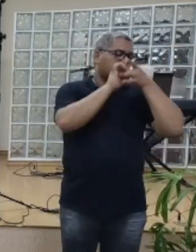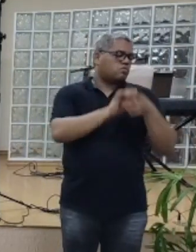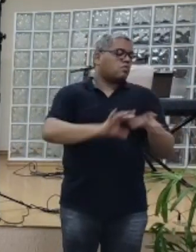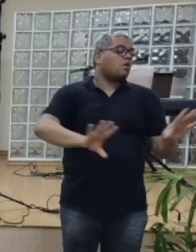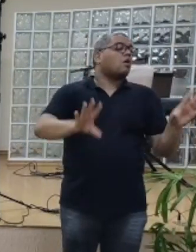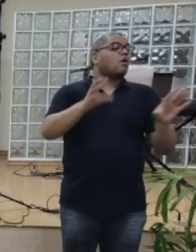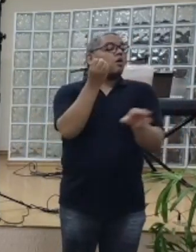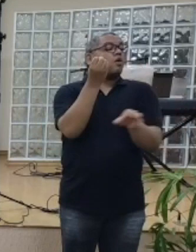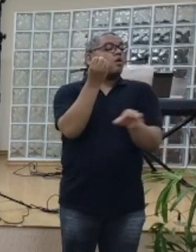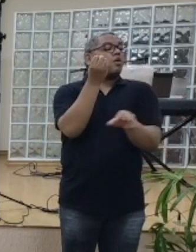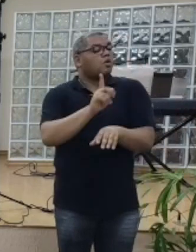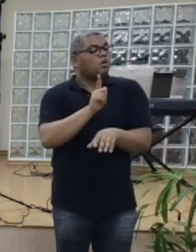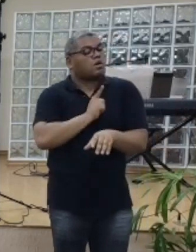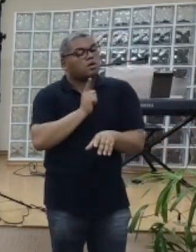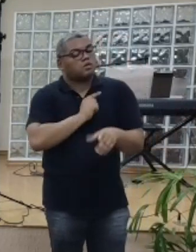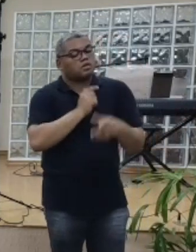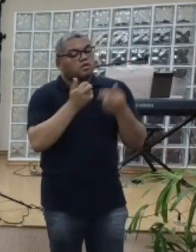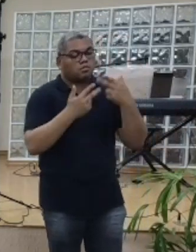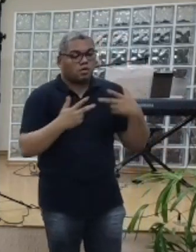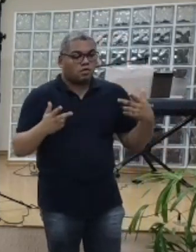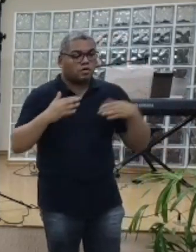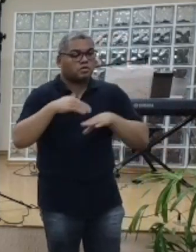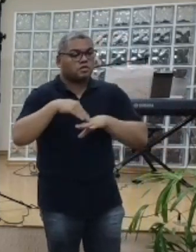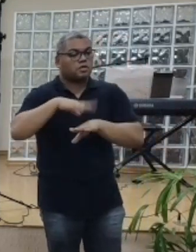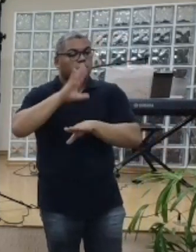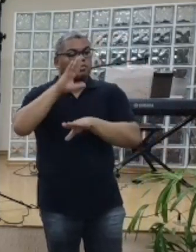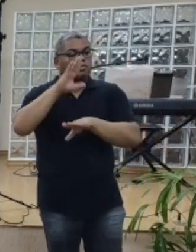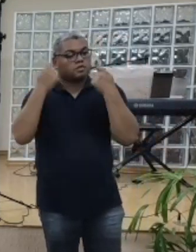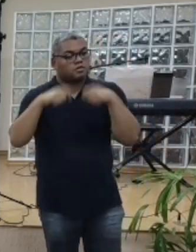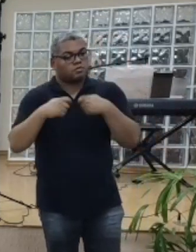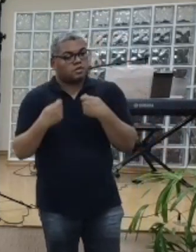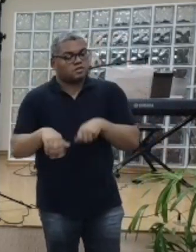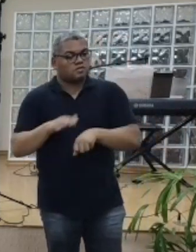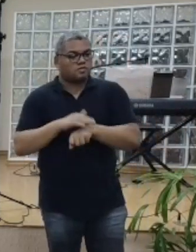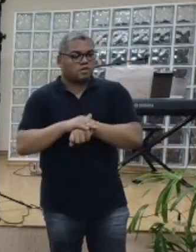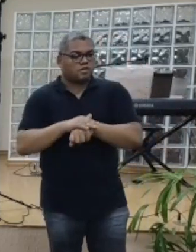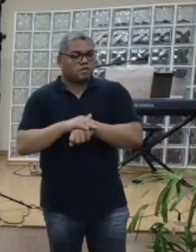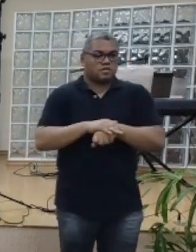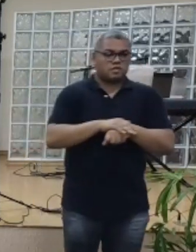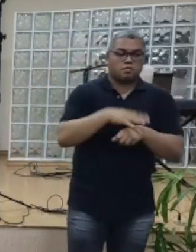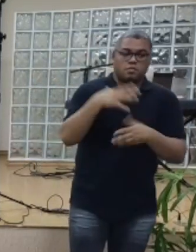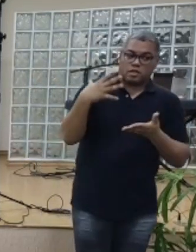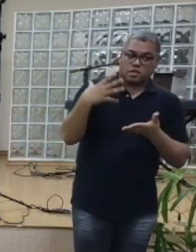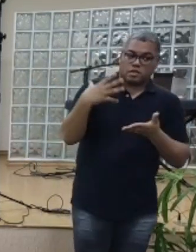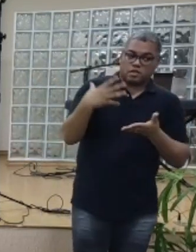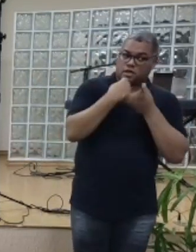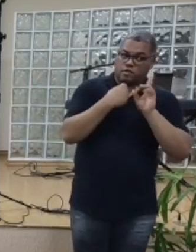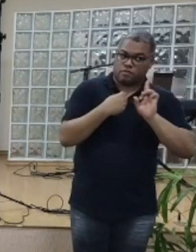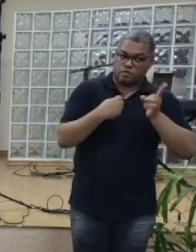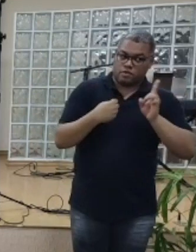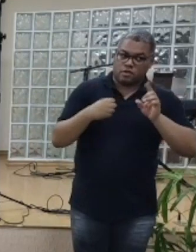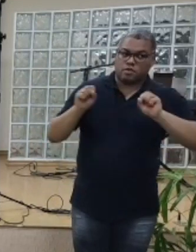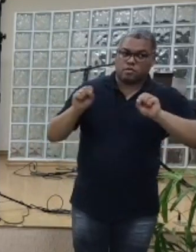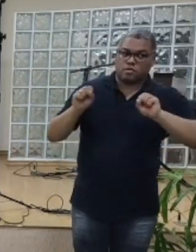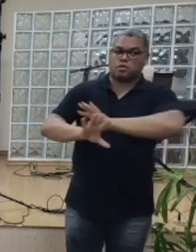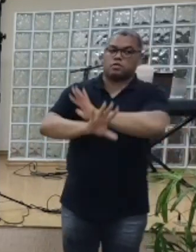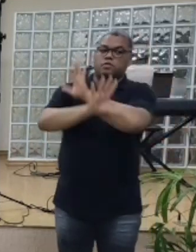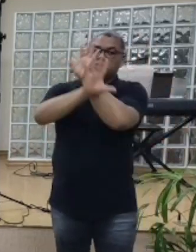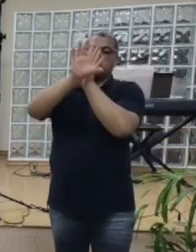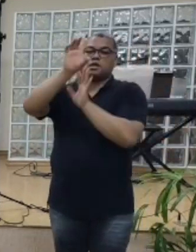a mais que eu preciso fazer? Não para ser salvo, mas para glorificar aquele que me